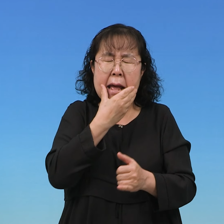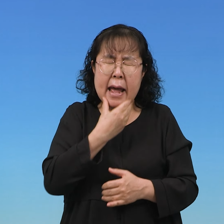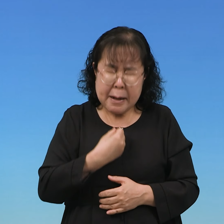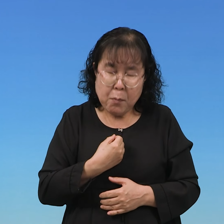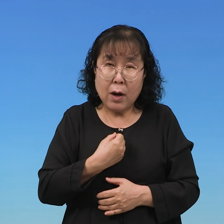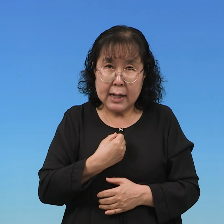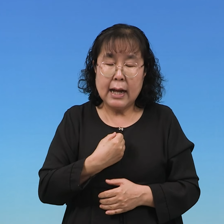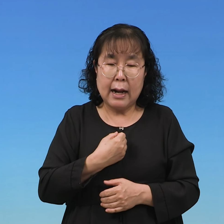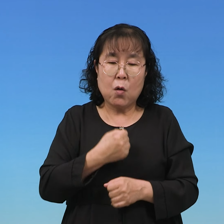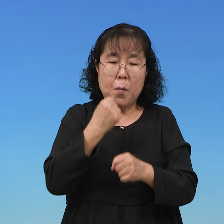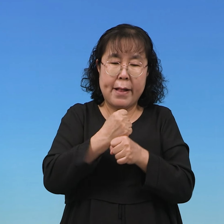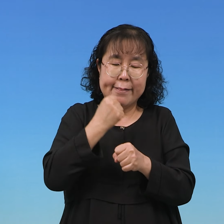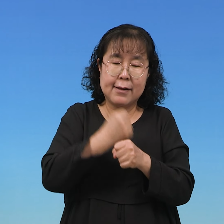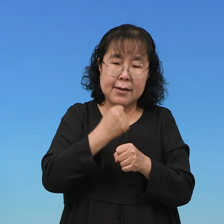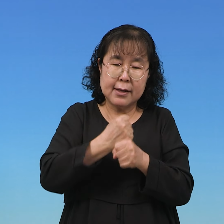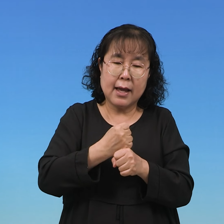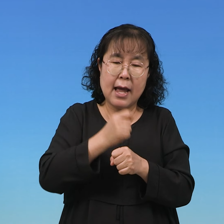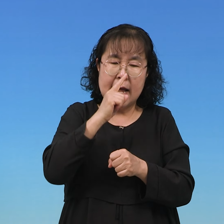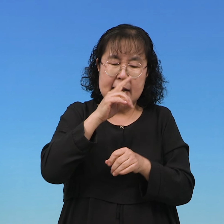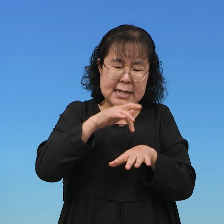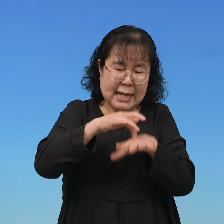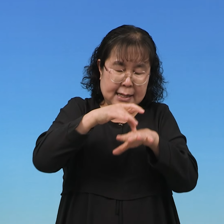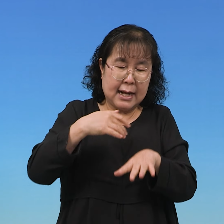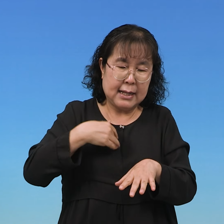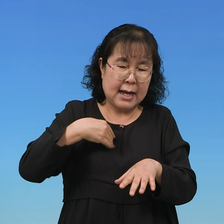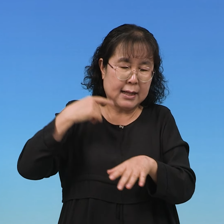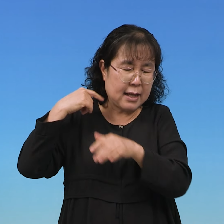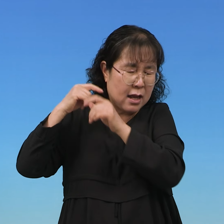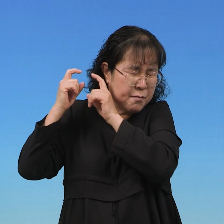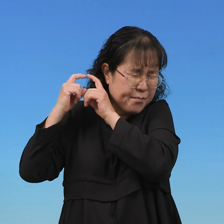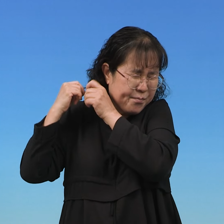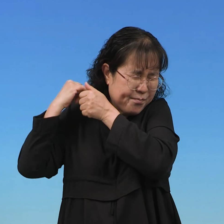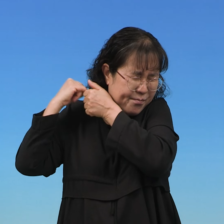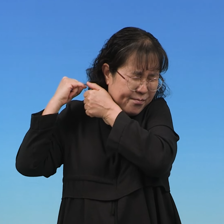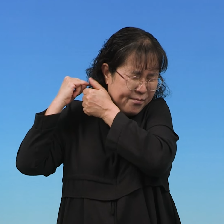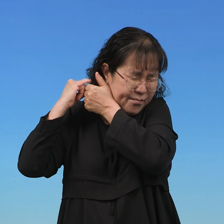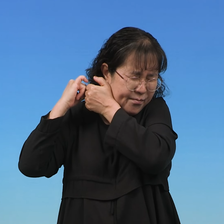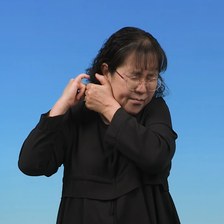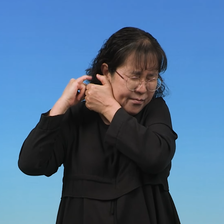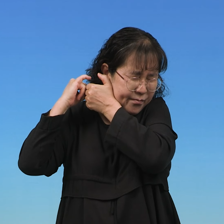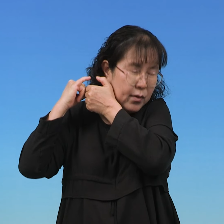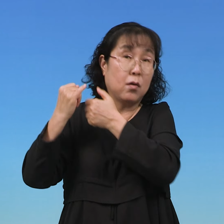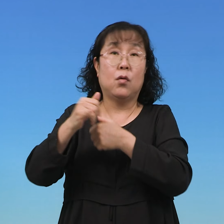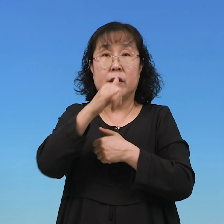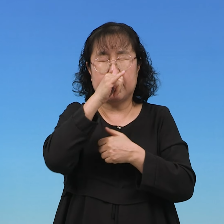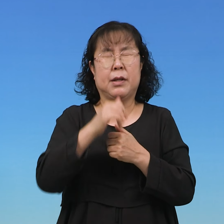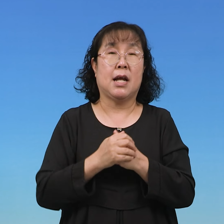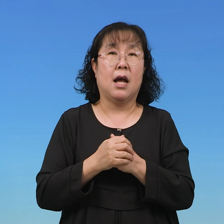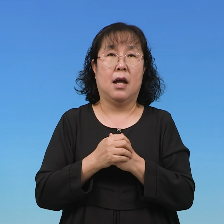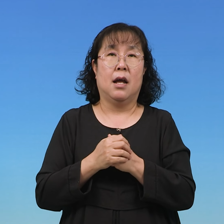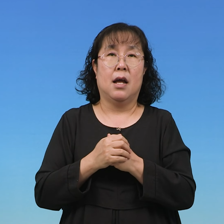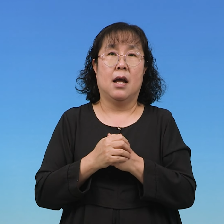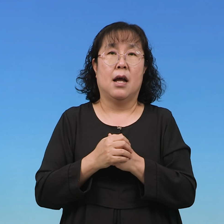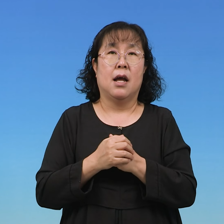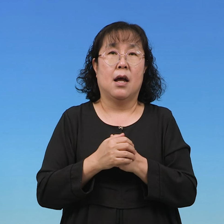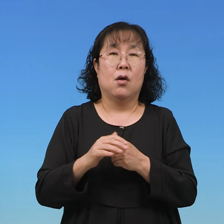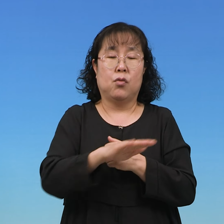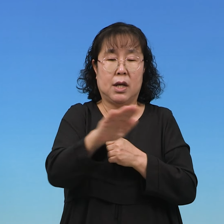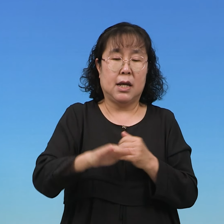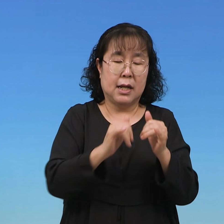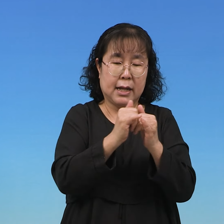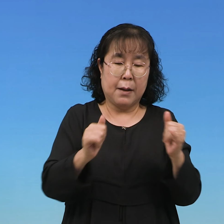얽매이기 쉬운 사단의 죄예요. 다락방에서도요, 순장들 중에서도요, 우리 목사들